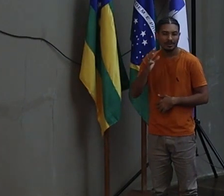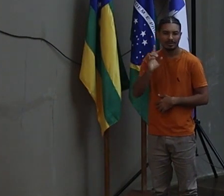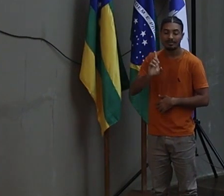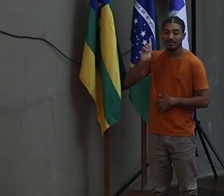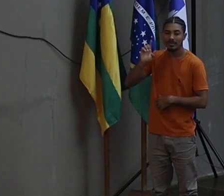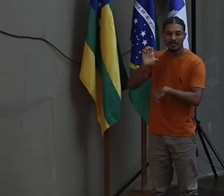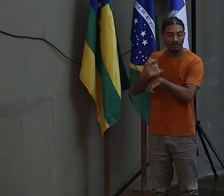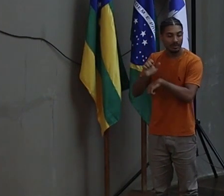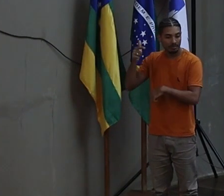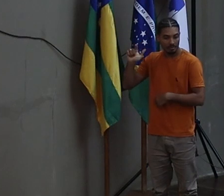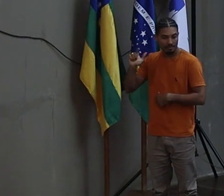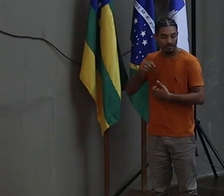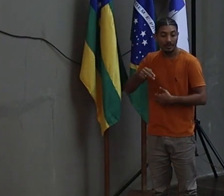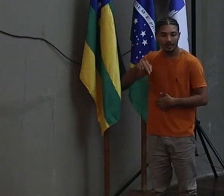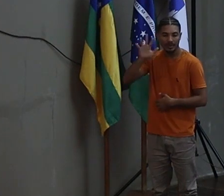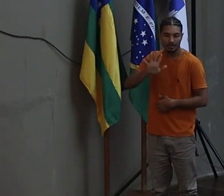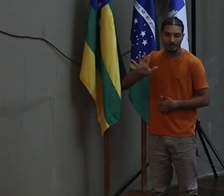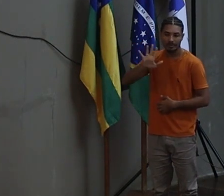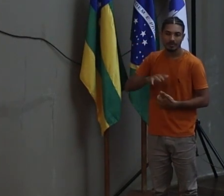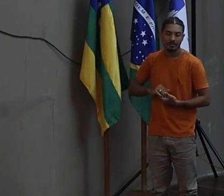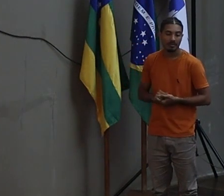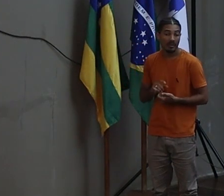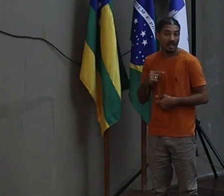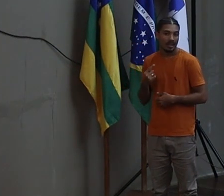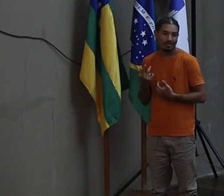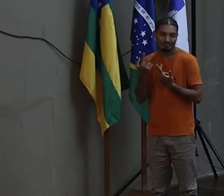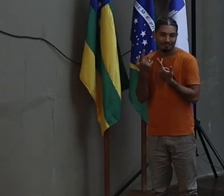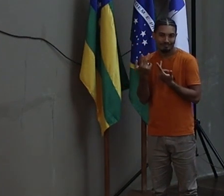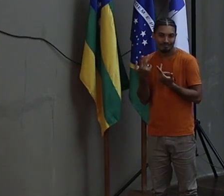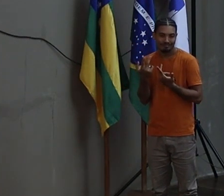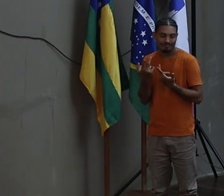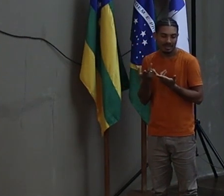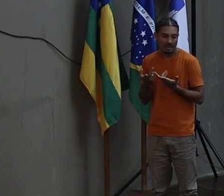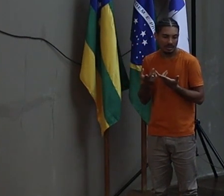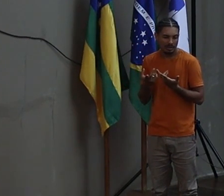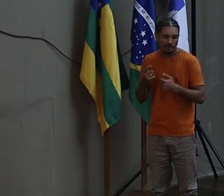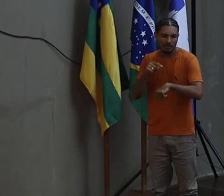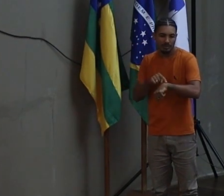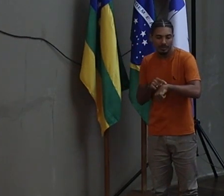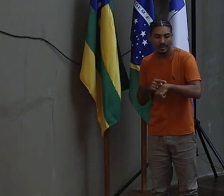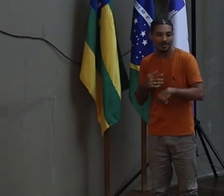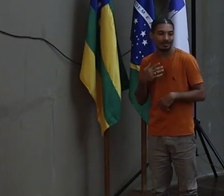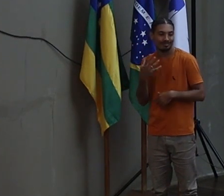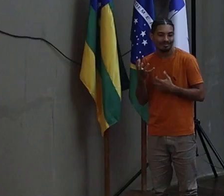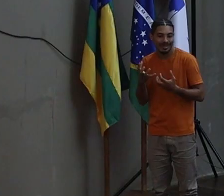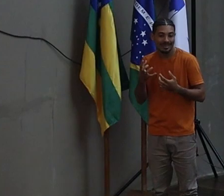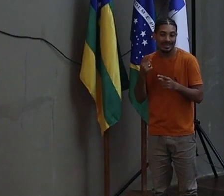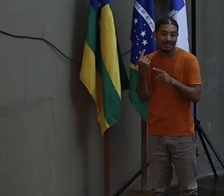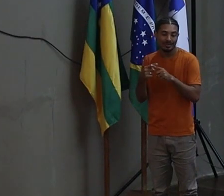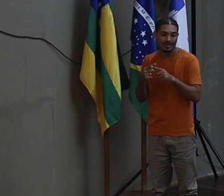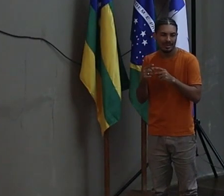né, o primeiro que aconteceu no Nordeste, embora não como a gente quisesse, porque estávamos ainda saindo da pandemia, né, naquele